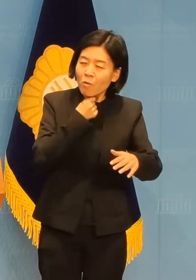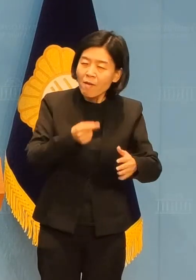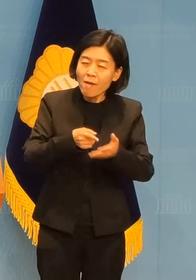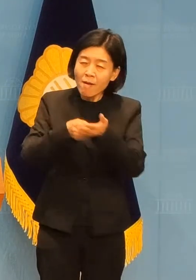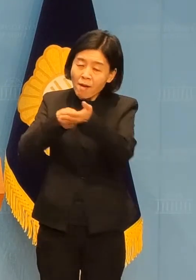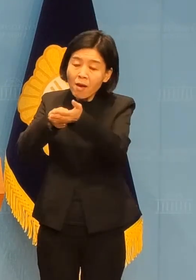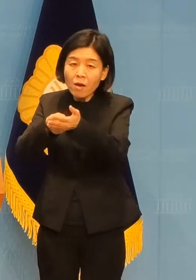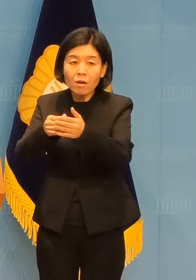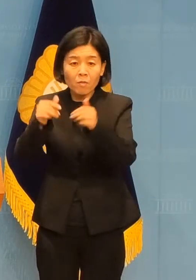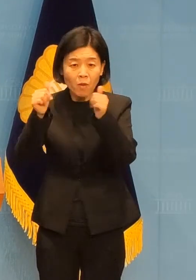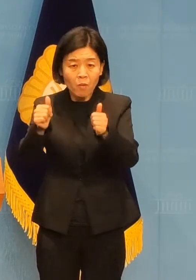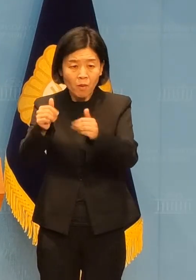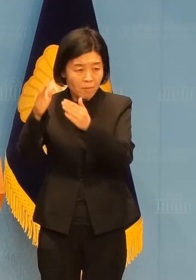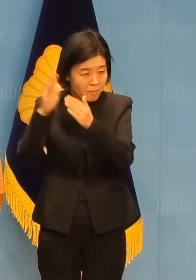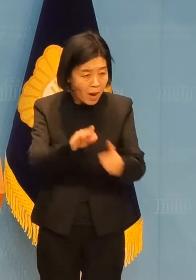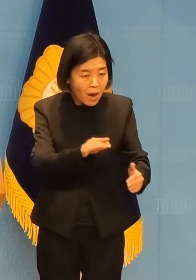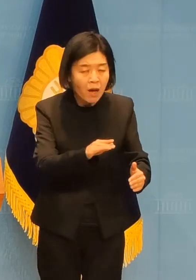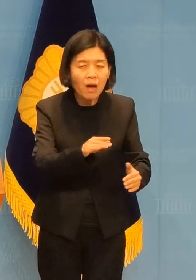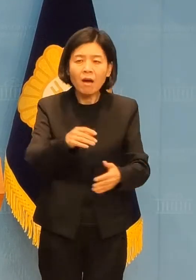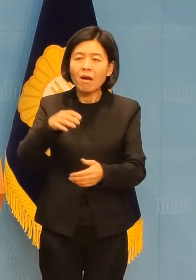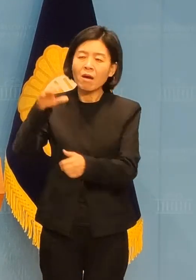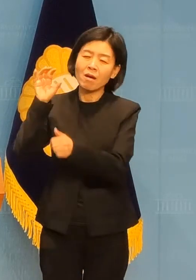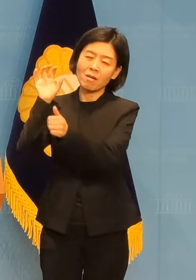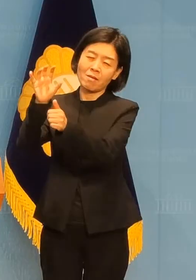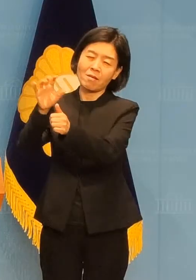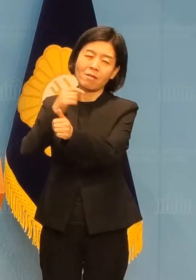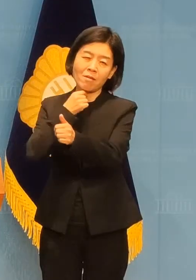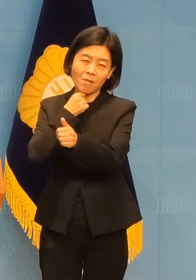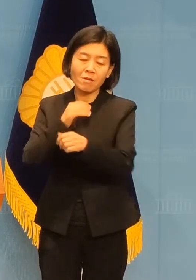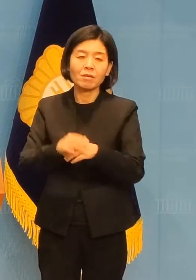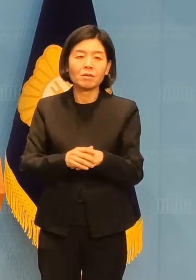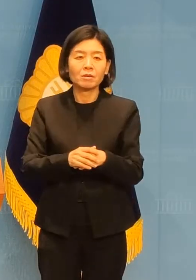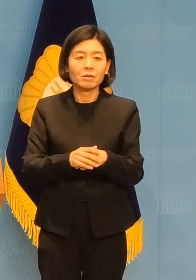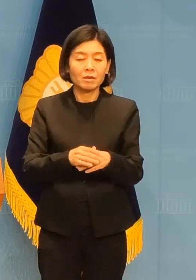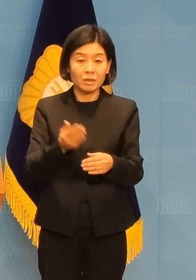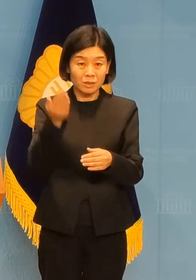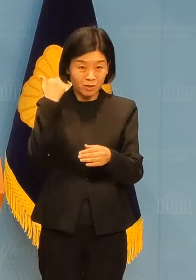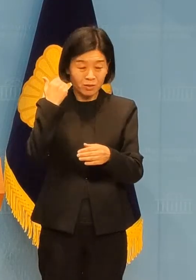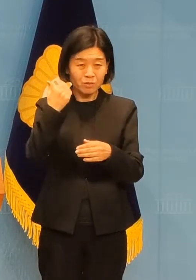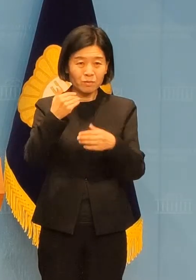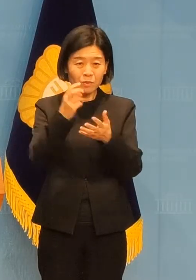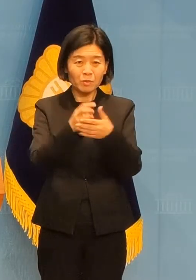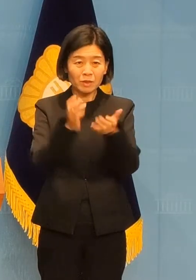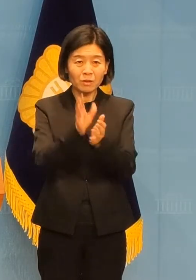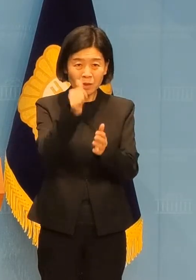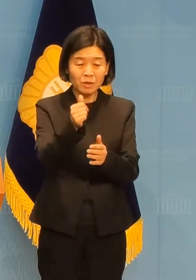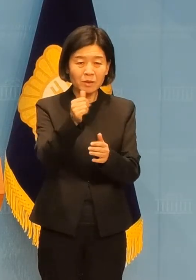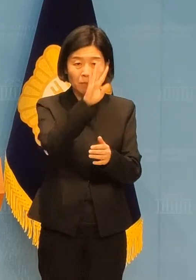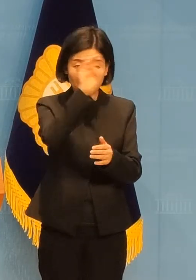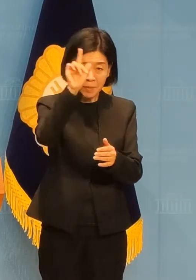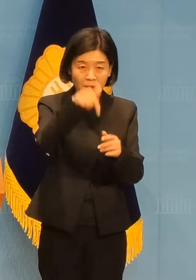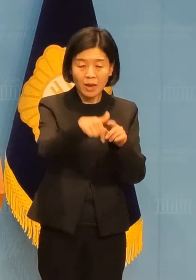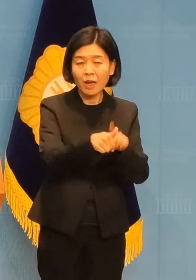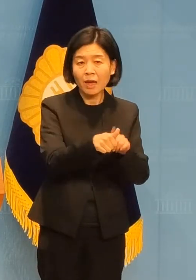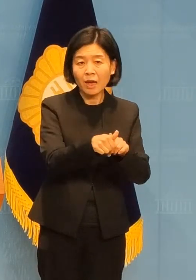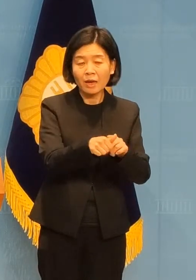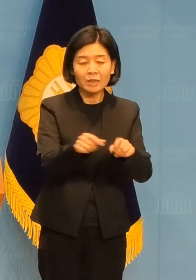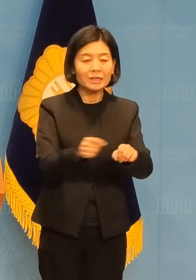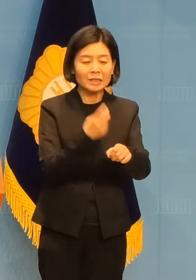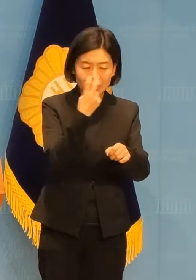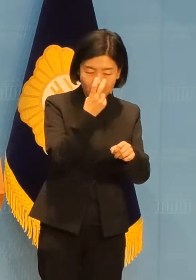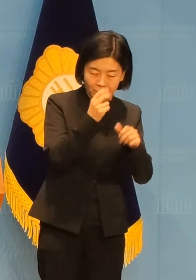표합니다. 우선 박 전 장관의 경우 특검이 재차 구속영장을 청구했음에도